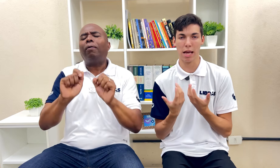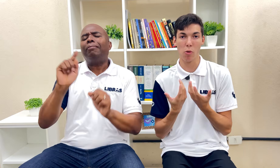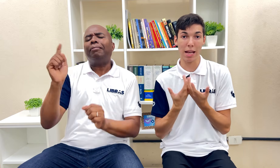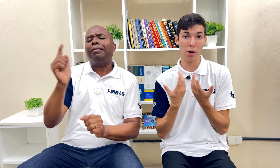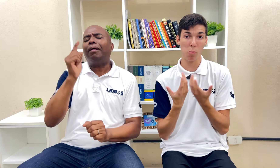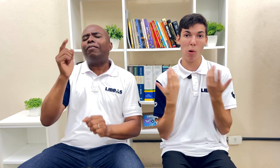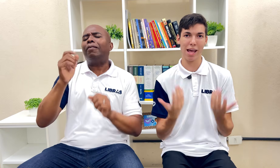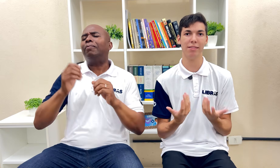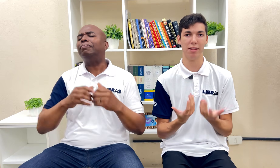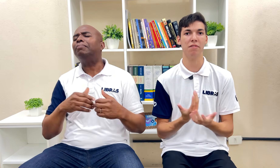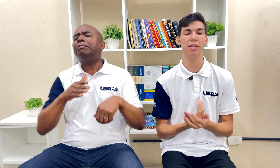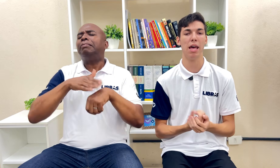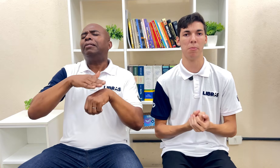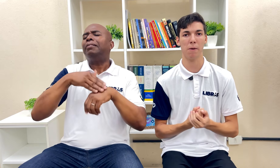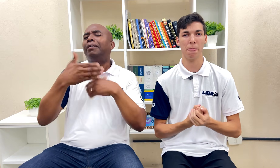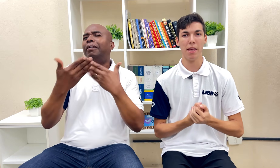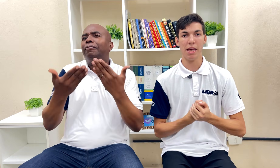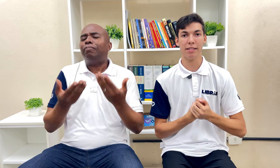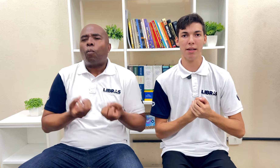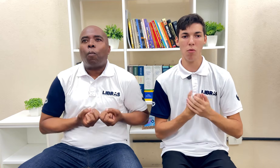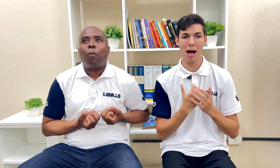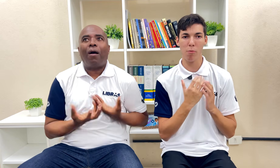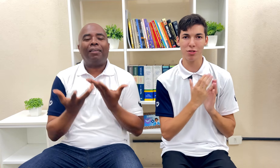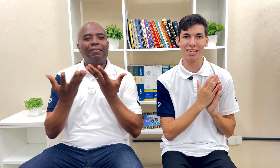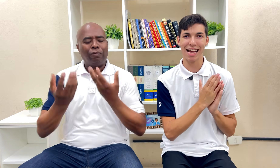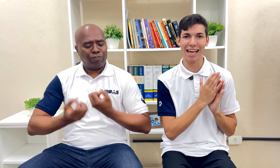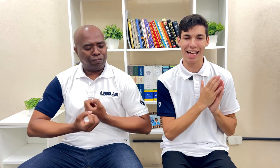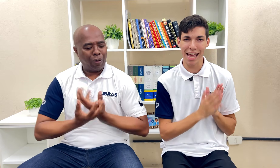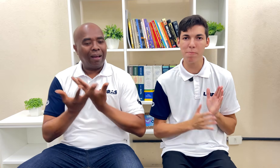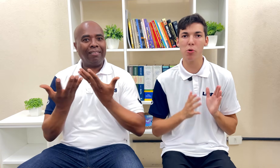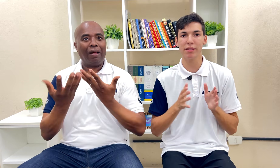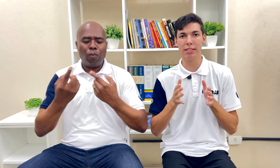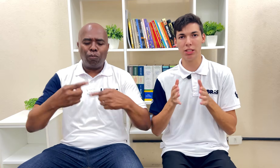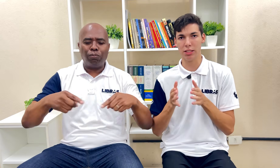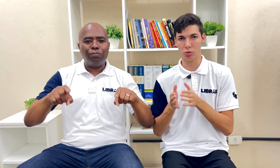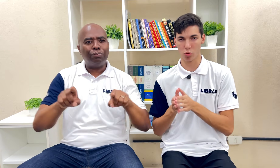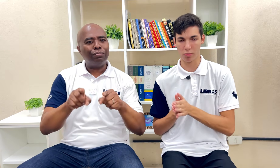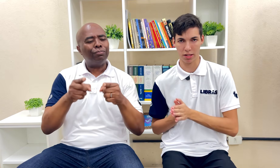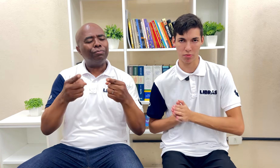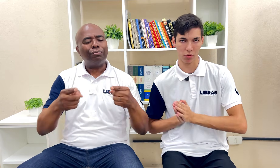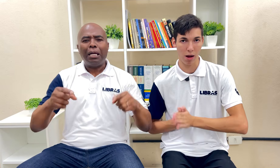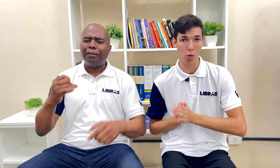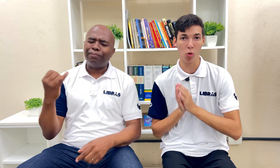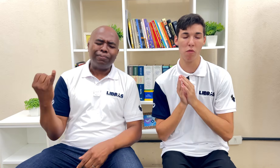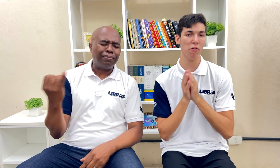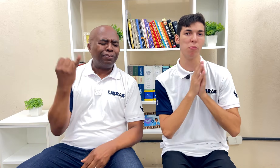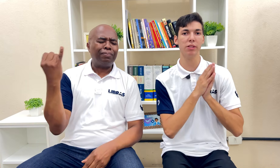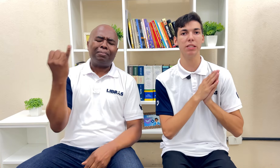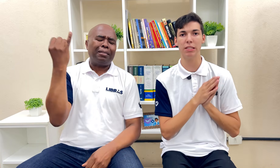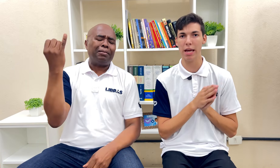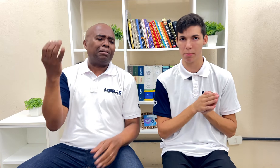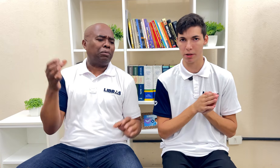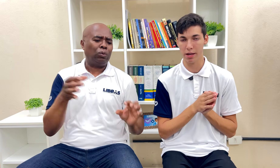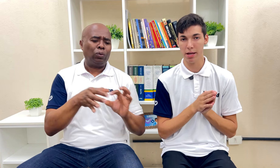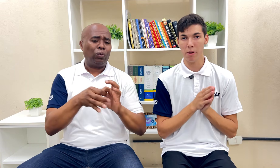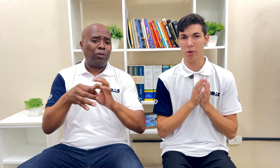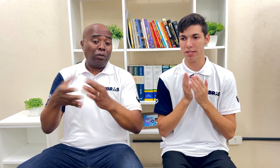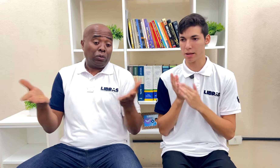Ele era um poeta, Davi, na época. Então, a música ela é importante no contexto atual, como foi importante na época. Por